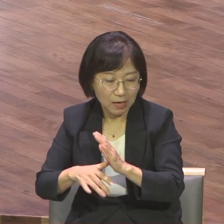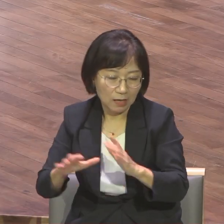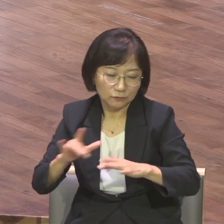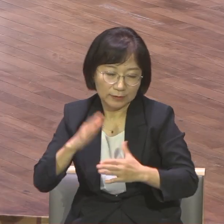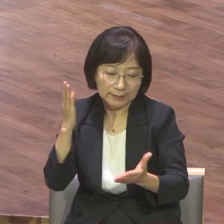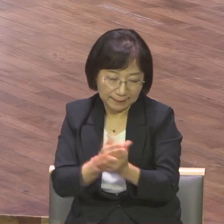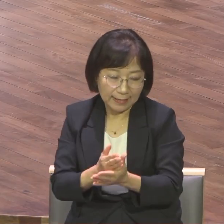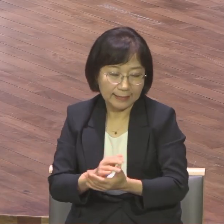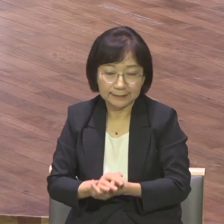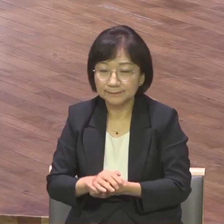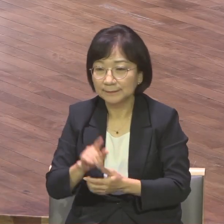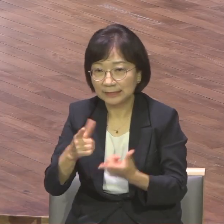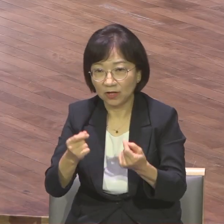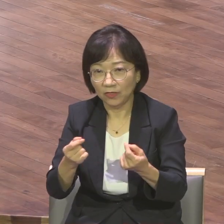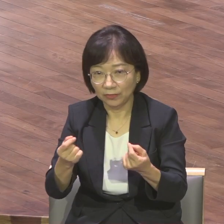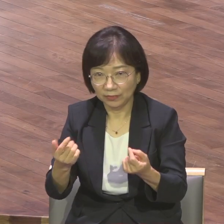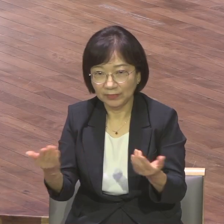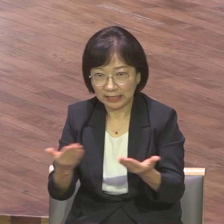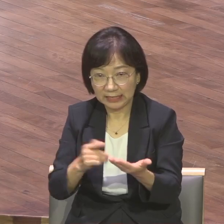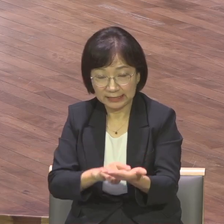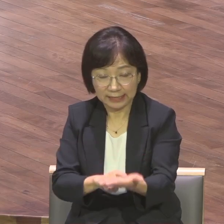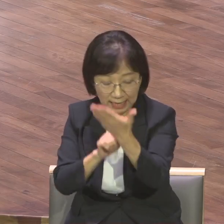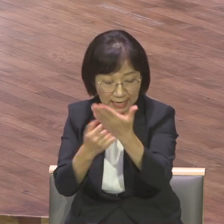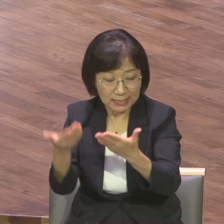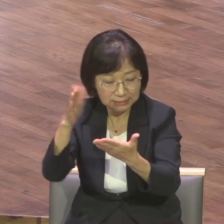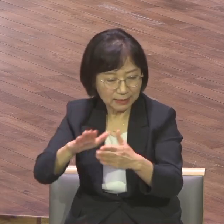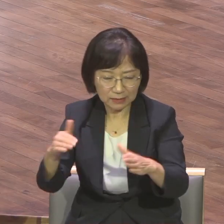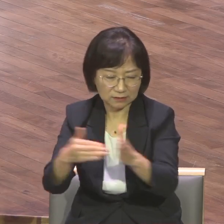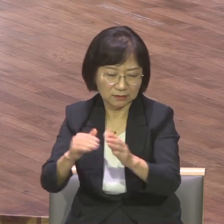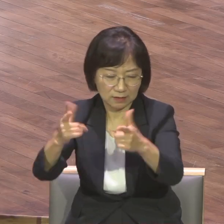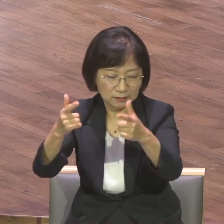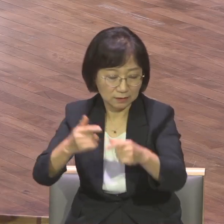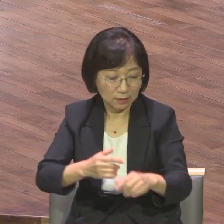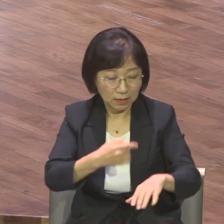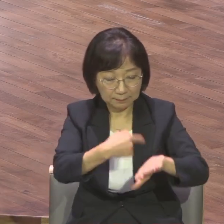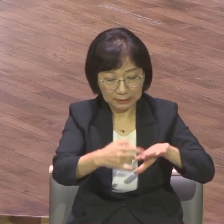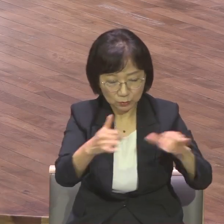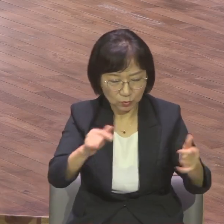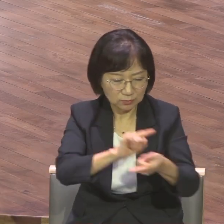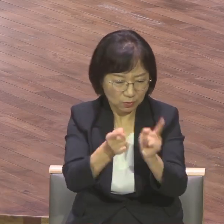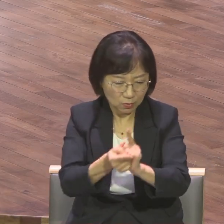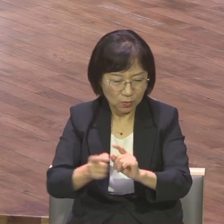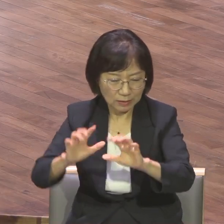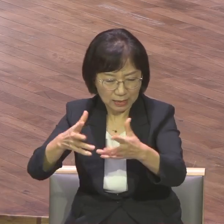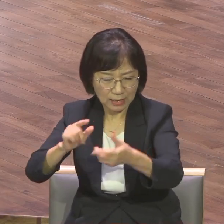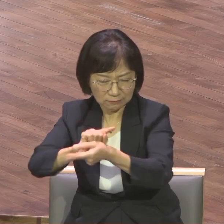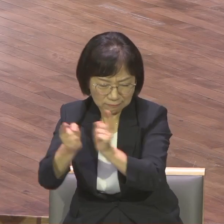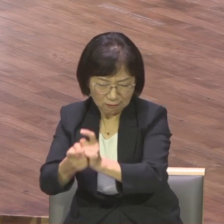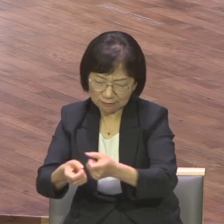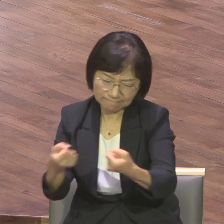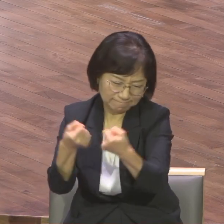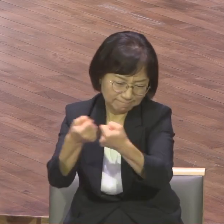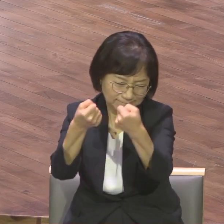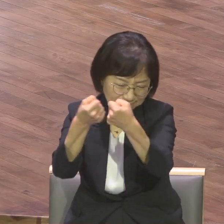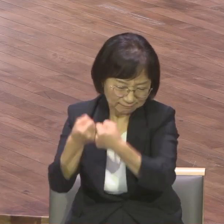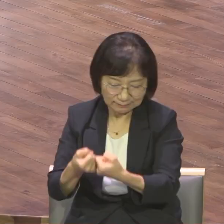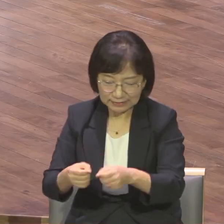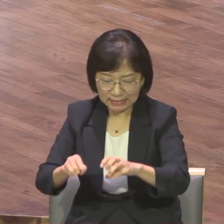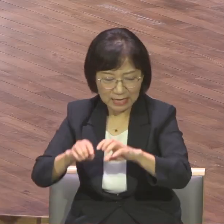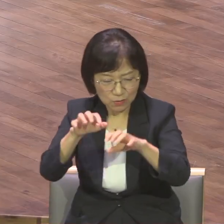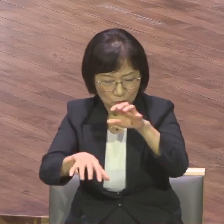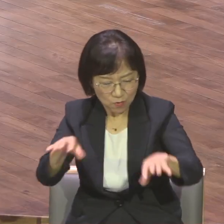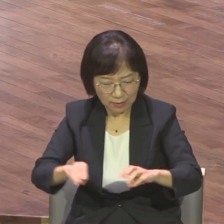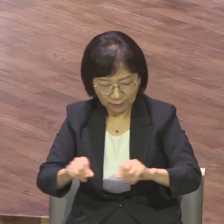하되 아직 끝은 아니니라. 민족이 민족을 나라가 나라를 대적하여 일어나겠고 곳곳에 지진이